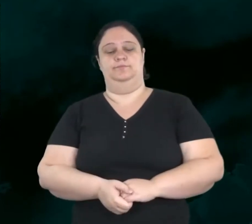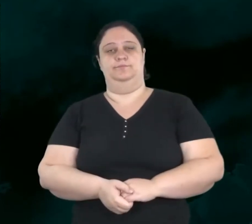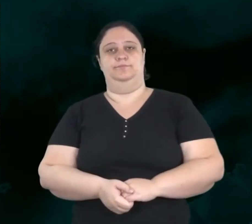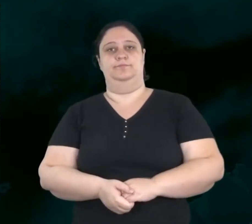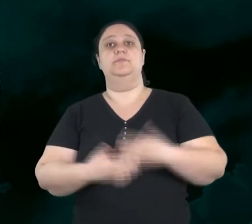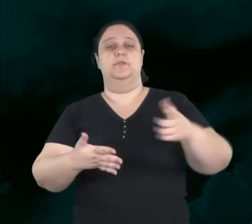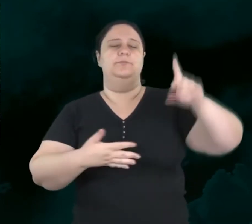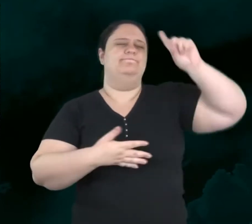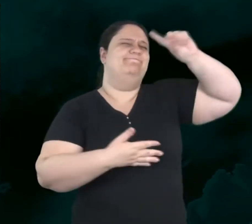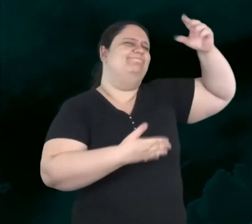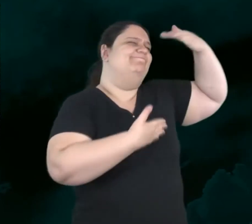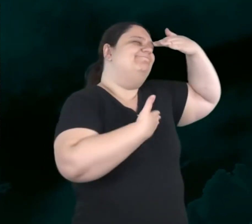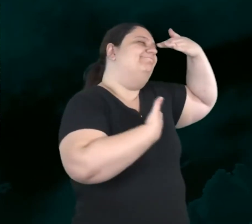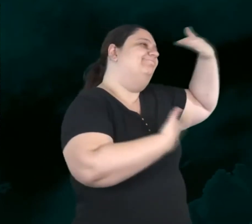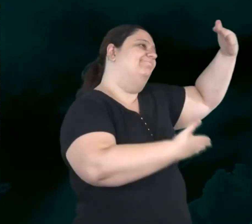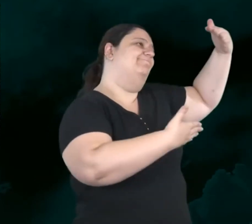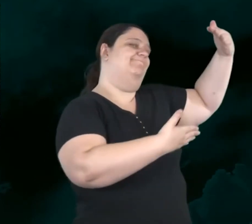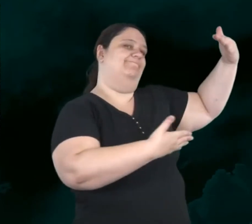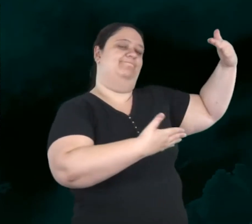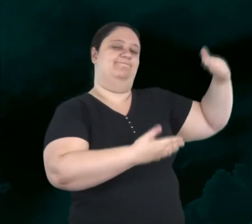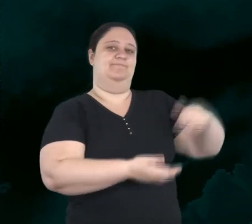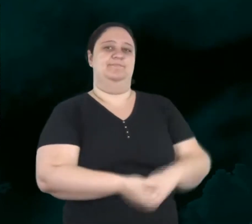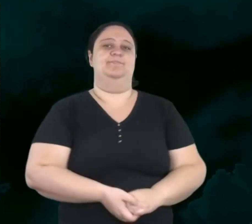Deus que Deus